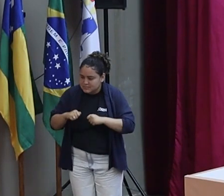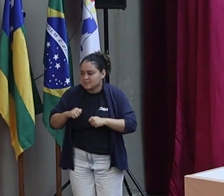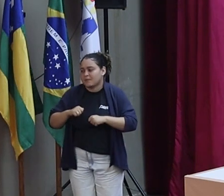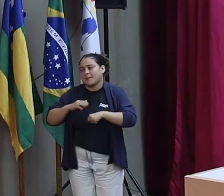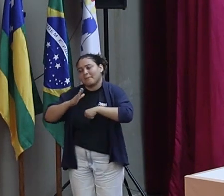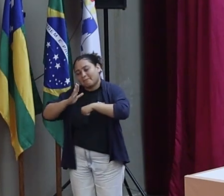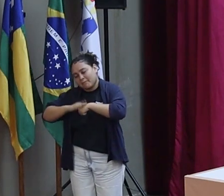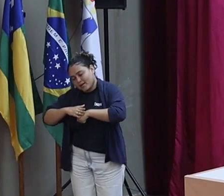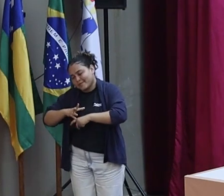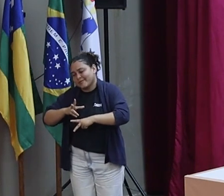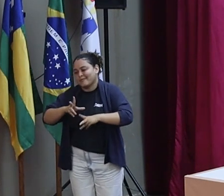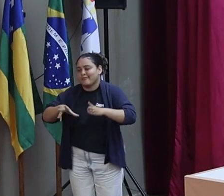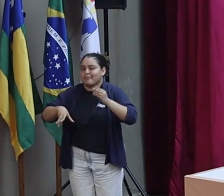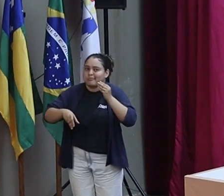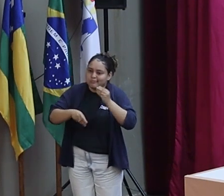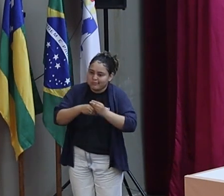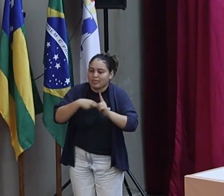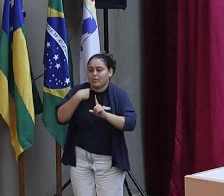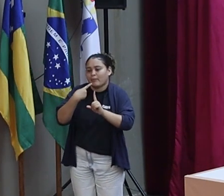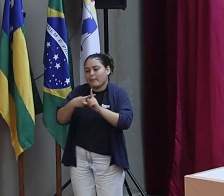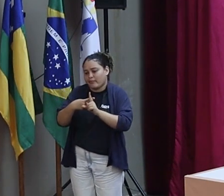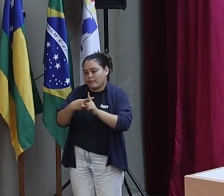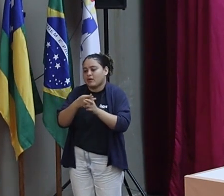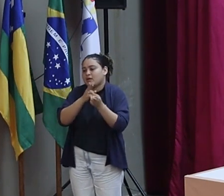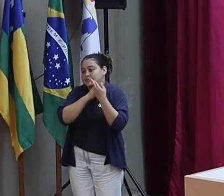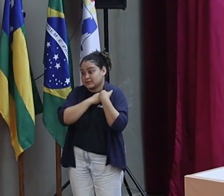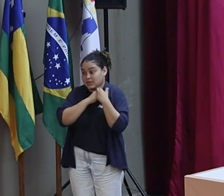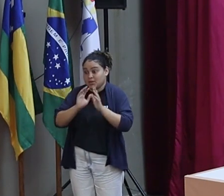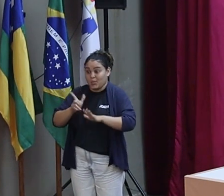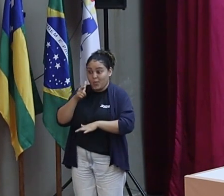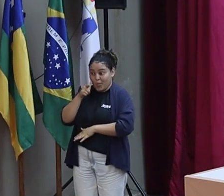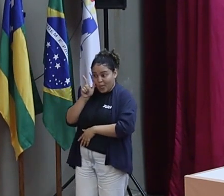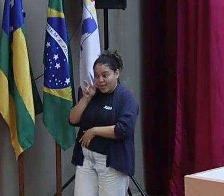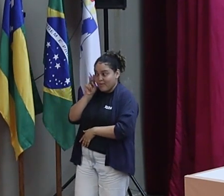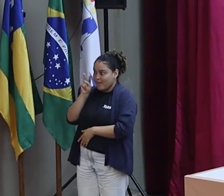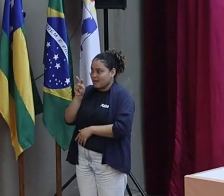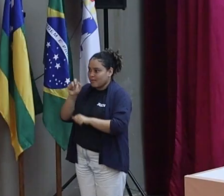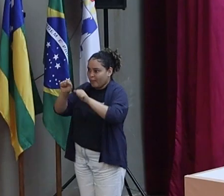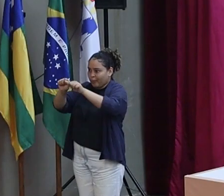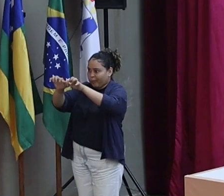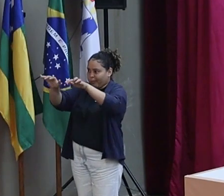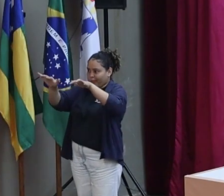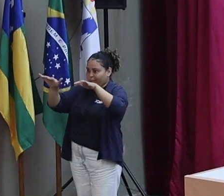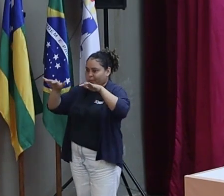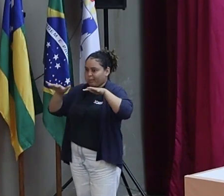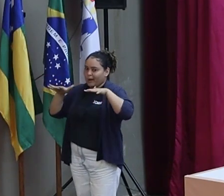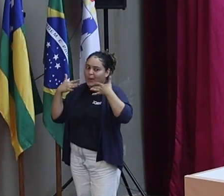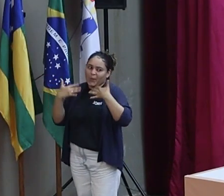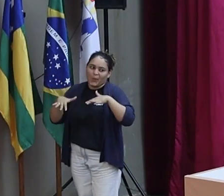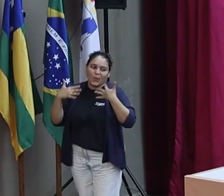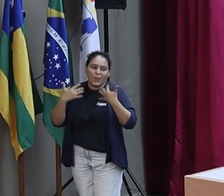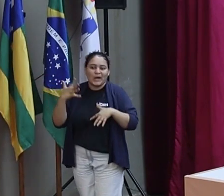essa tarefa, foi importantíssimo. Quando a gente viu o auditório ontem, né, aquela beleza,